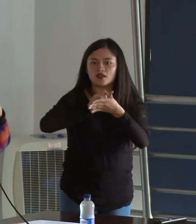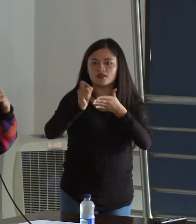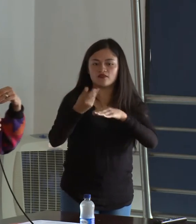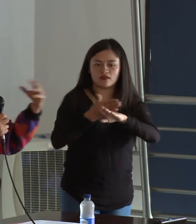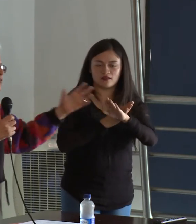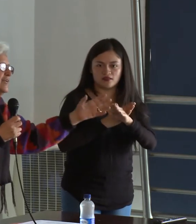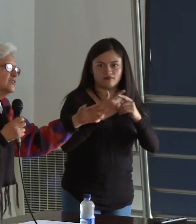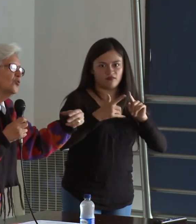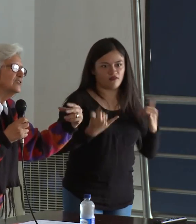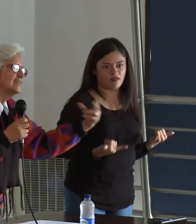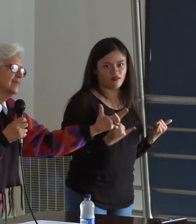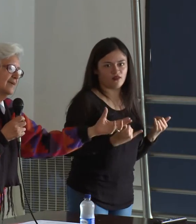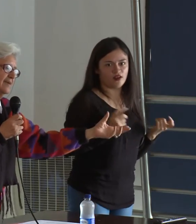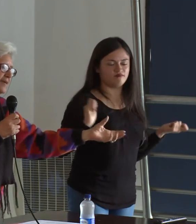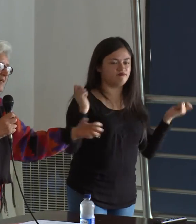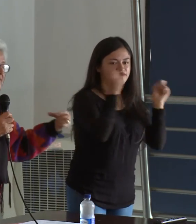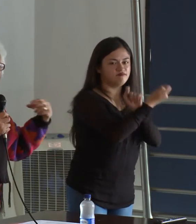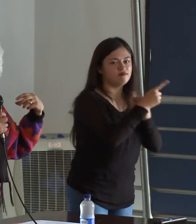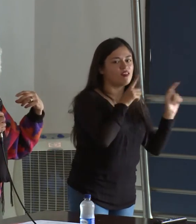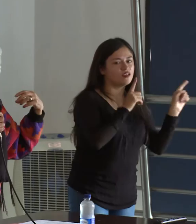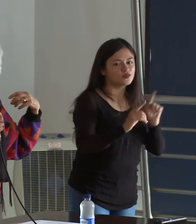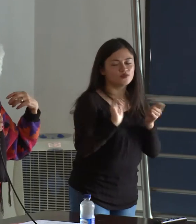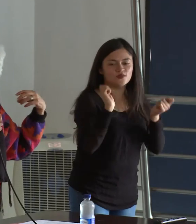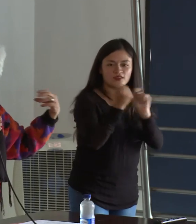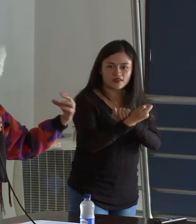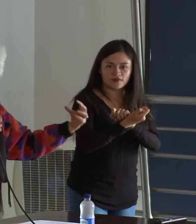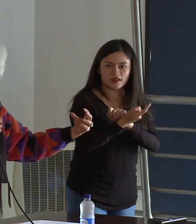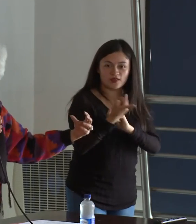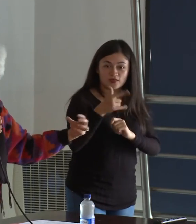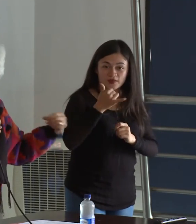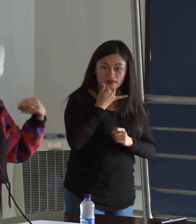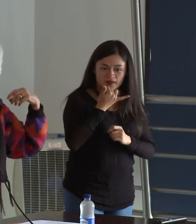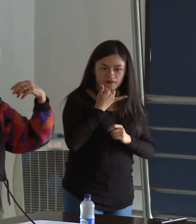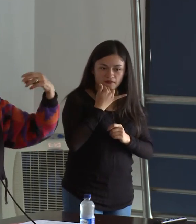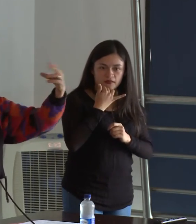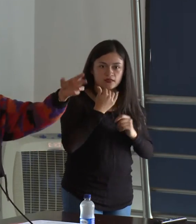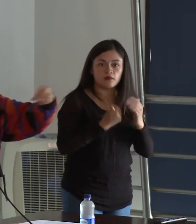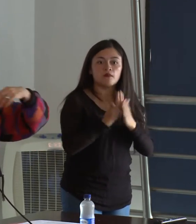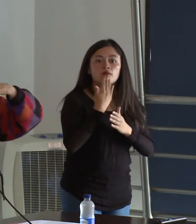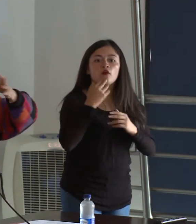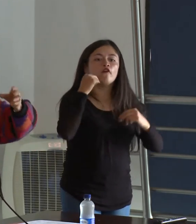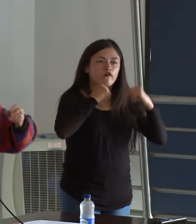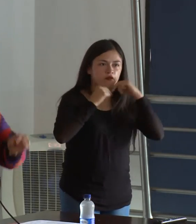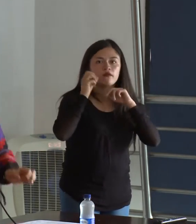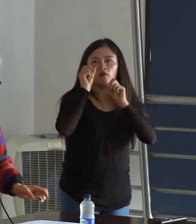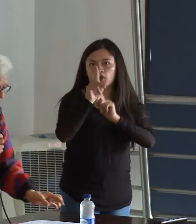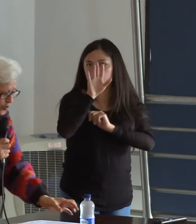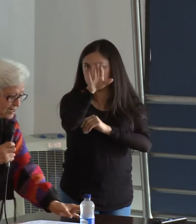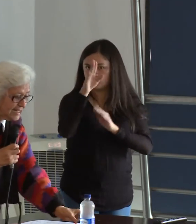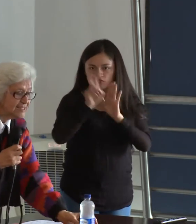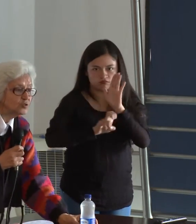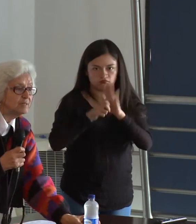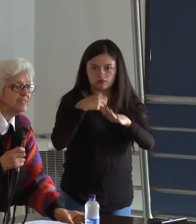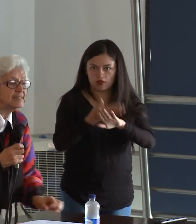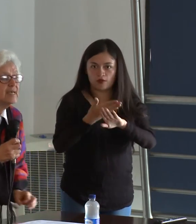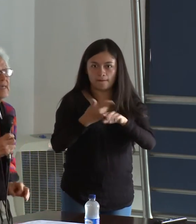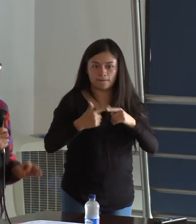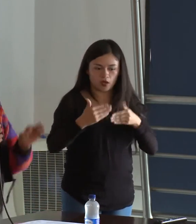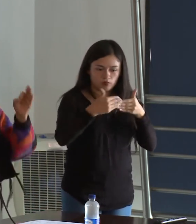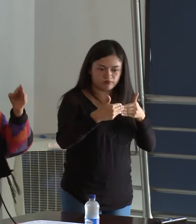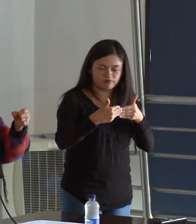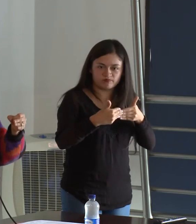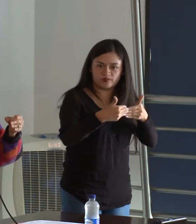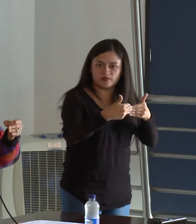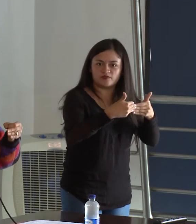Entonces, ¿qué otras cosas hay? Es decir, también la atención a otros discursos, a otras producciones que hagan correr esos límites.